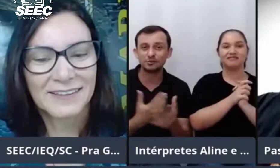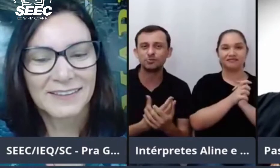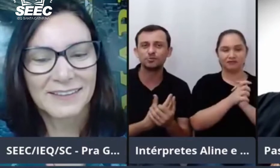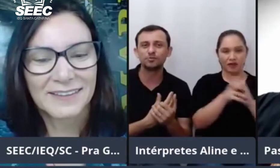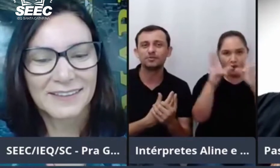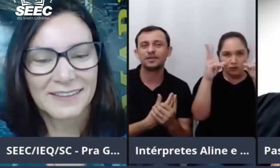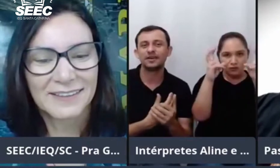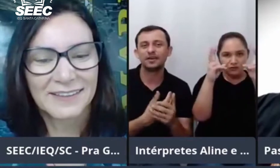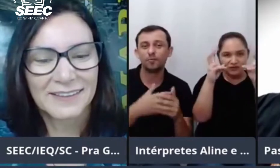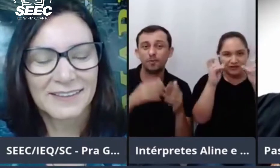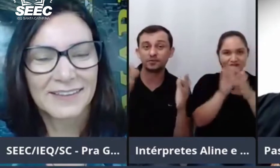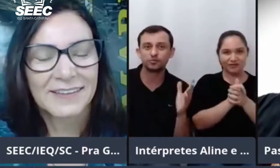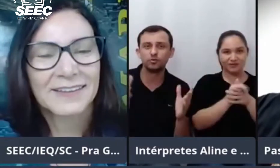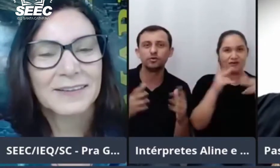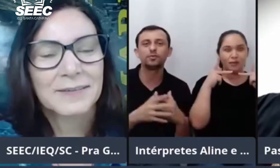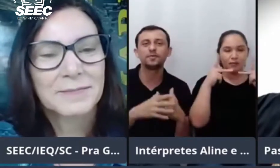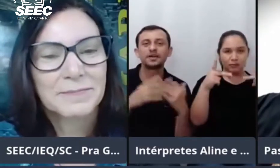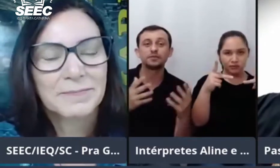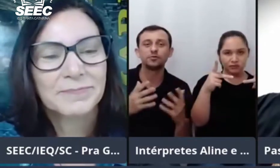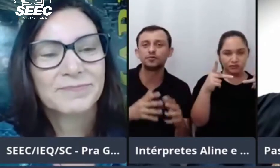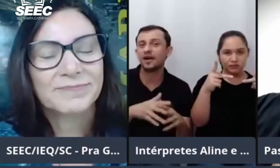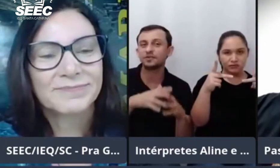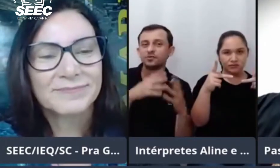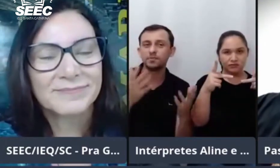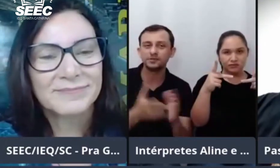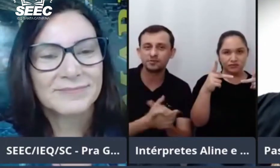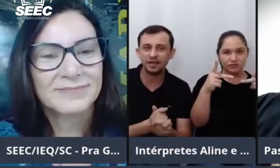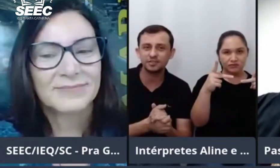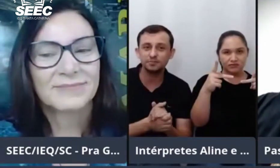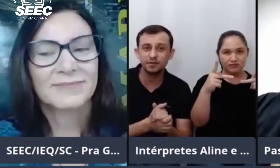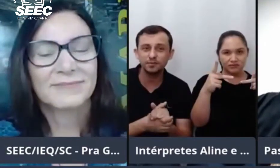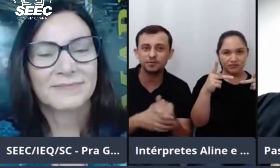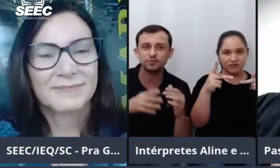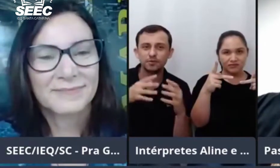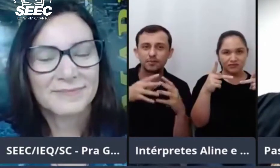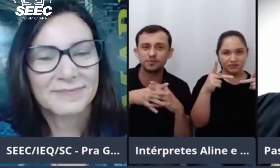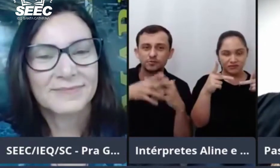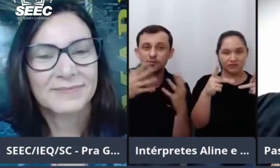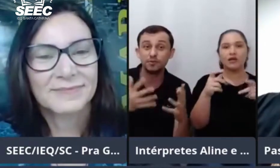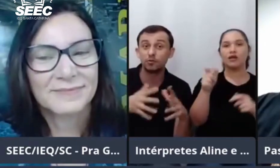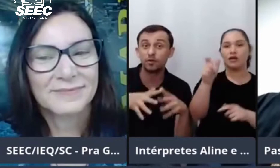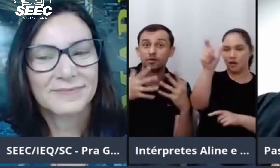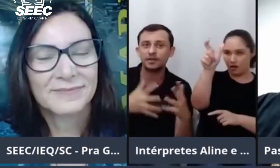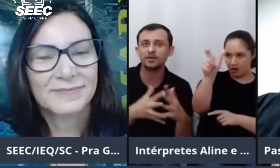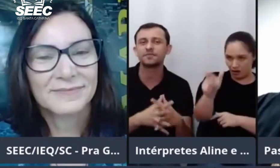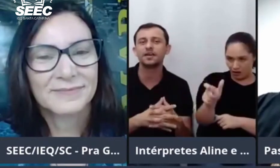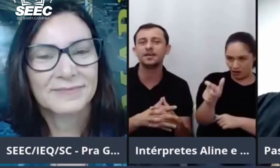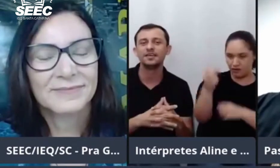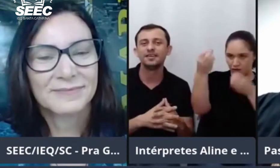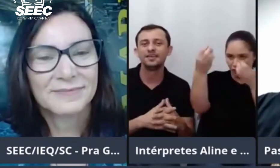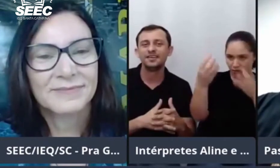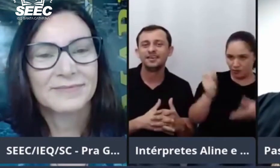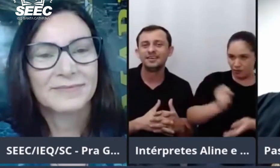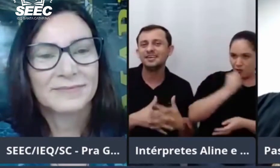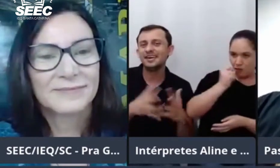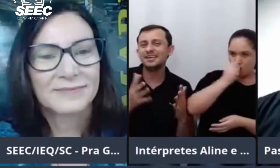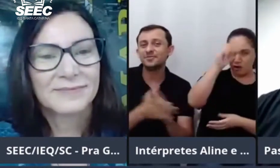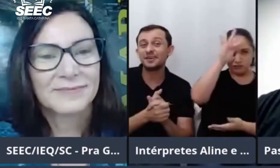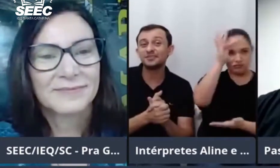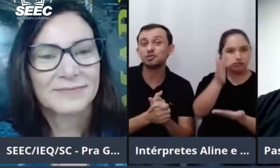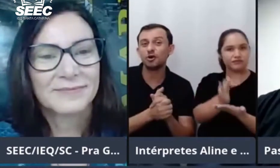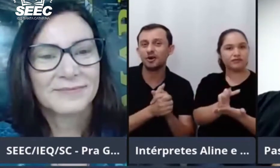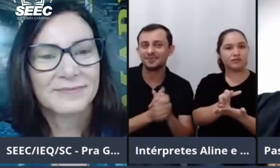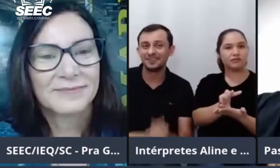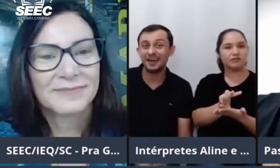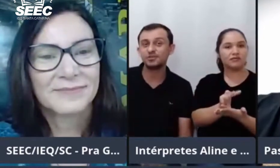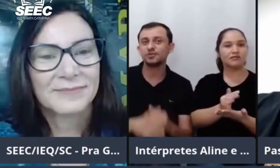determinado assunto, o pastor, o pregador fala de um personagem bíblico, de uma pessoa bíblica, um herói da fé, e aí